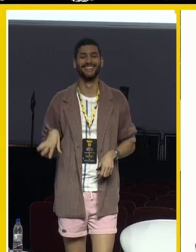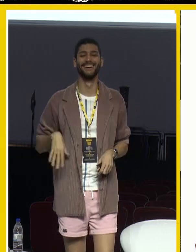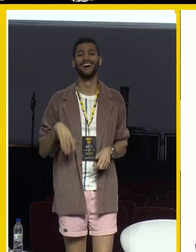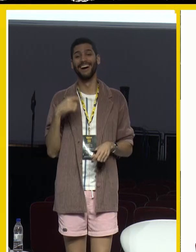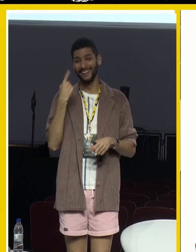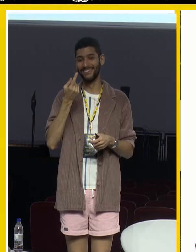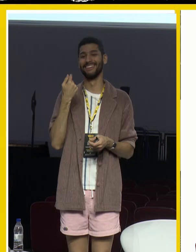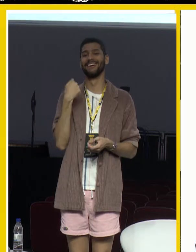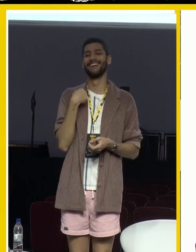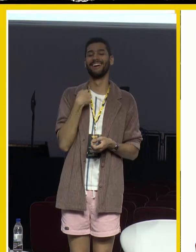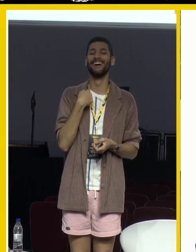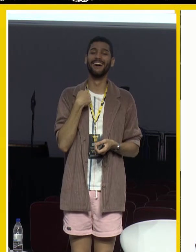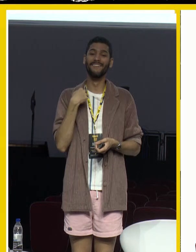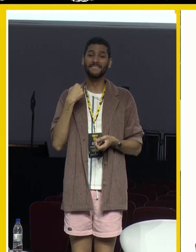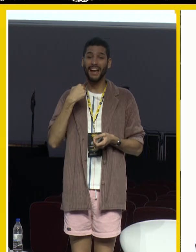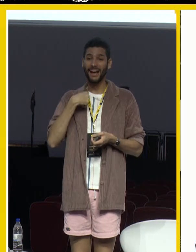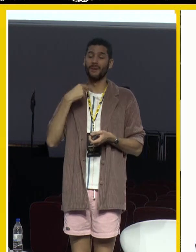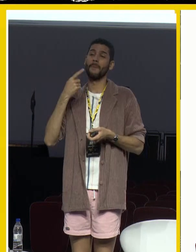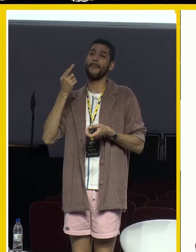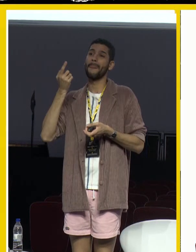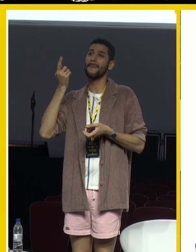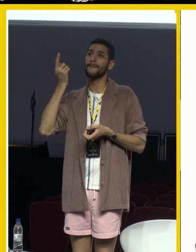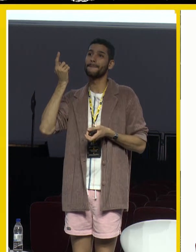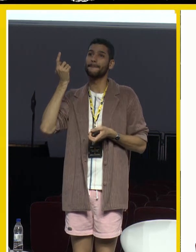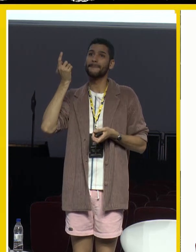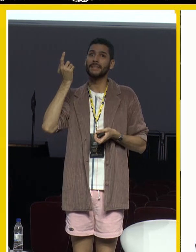para vocês façam a sua luta também